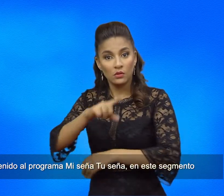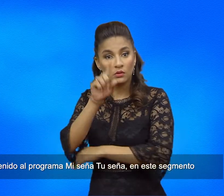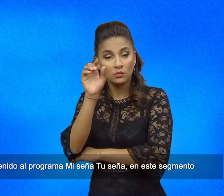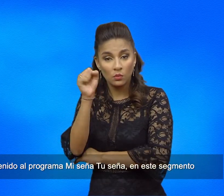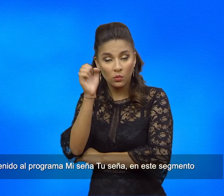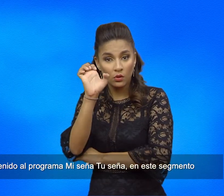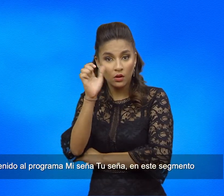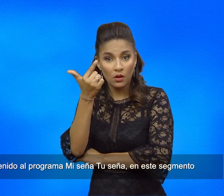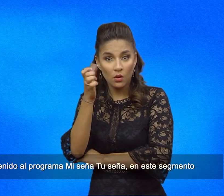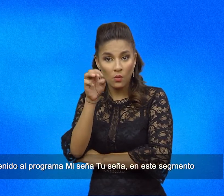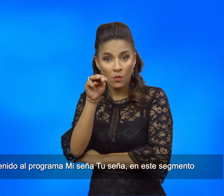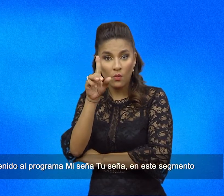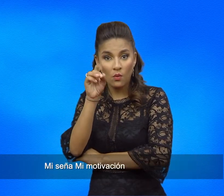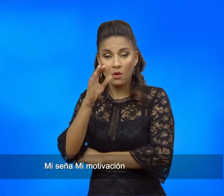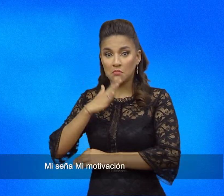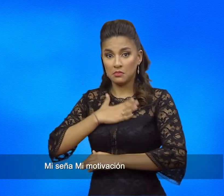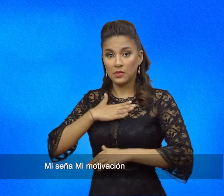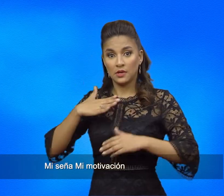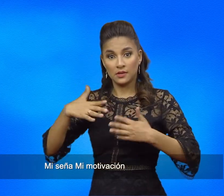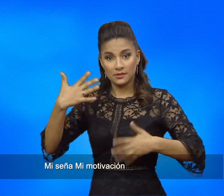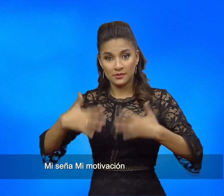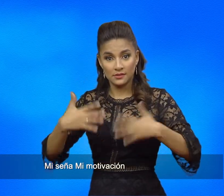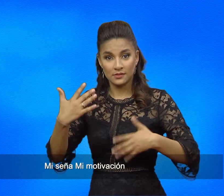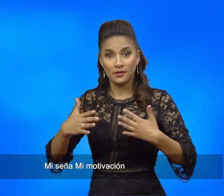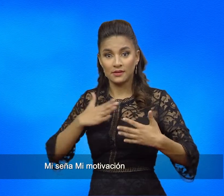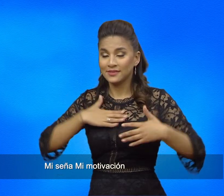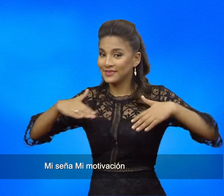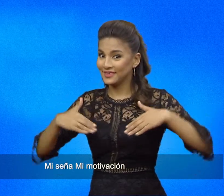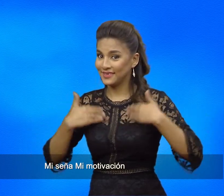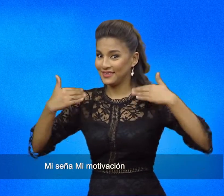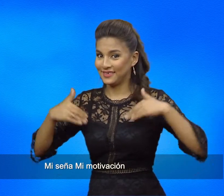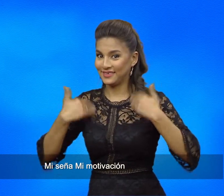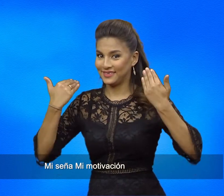segmento mi seña mi motivación